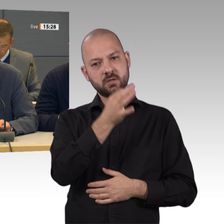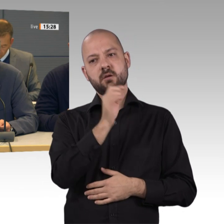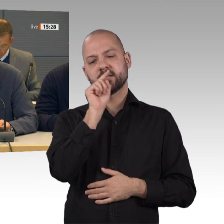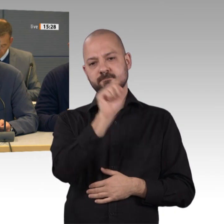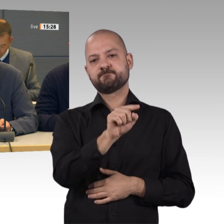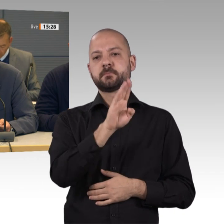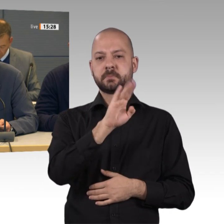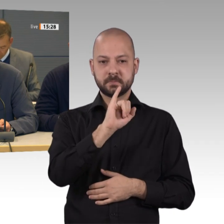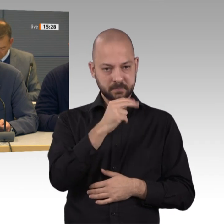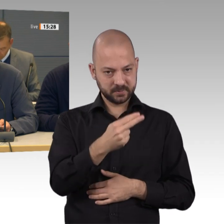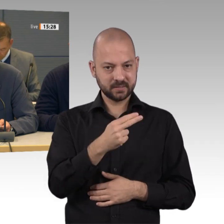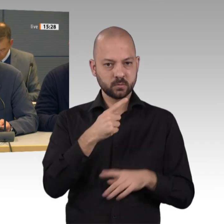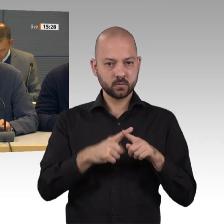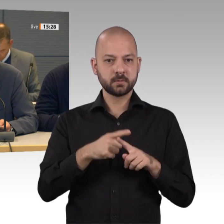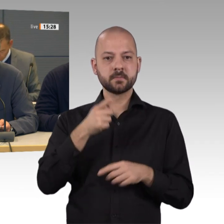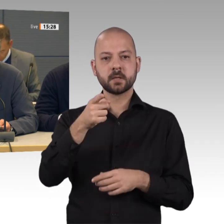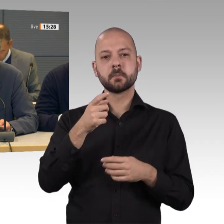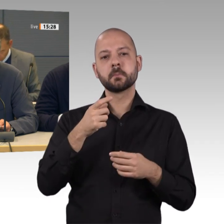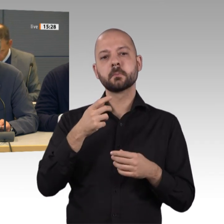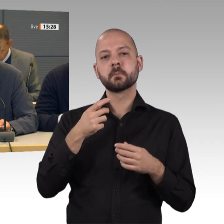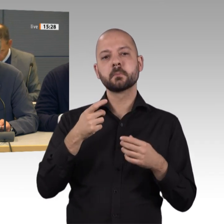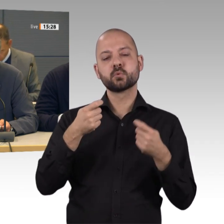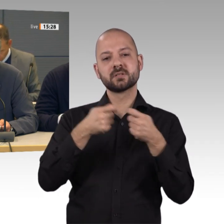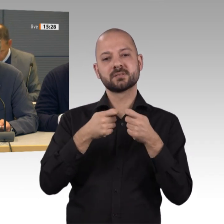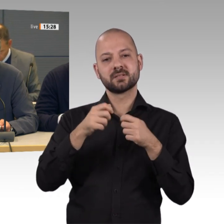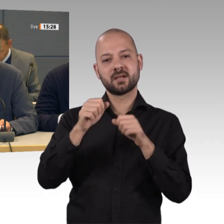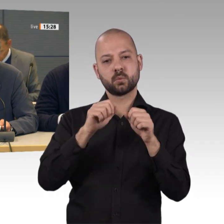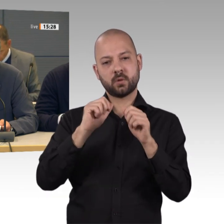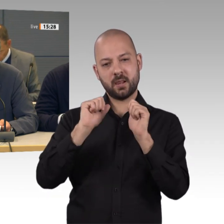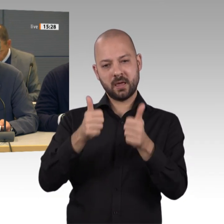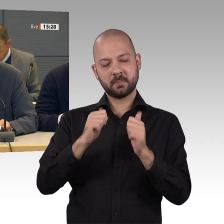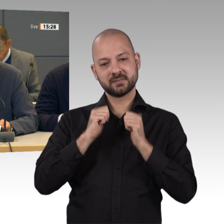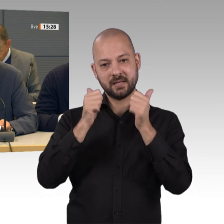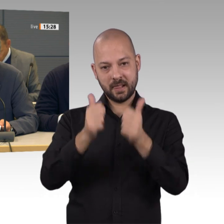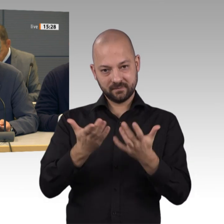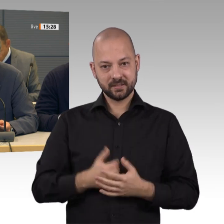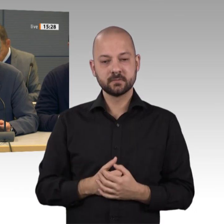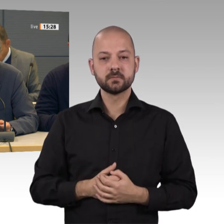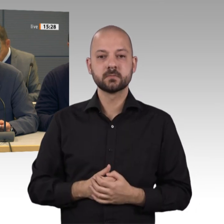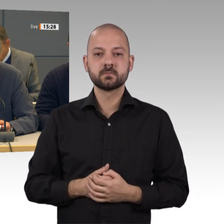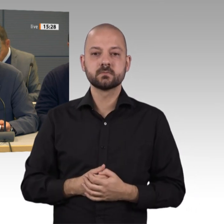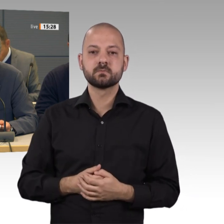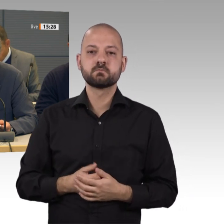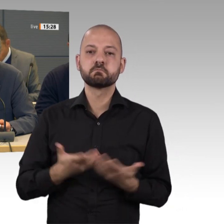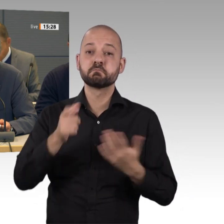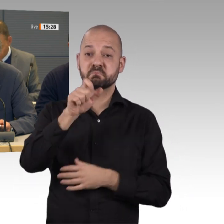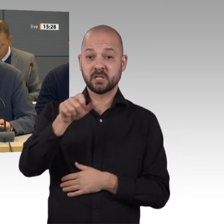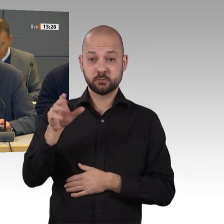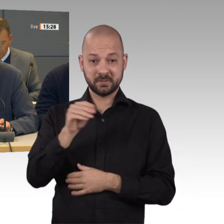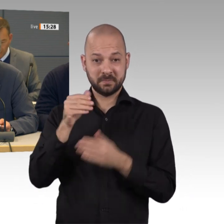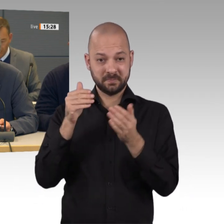müssen und dadurch nur von der Teilhabe am Arbeitsleben abgeschreckt werden. Teilen Sie nach Ihren Erfahrungen aus